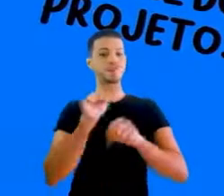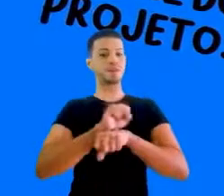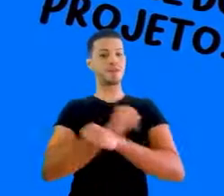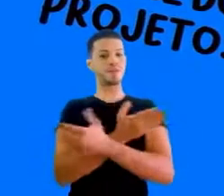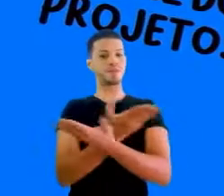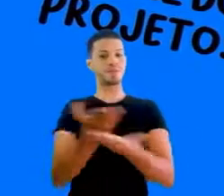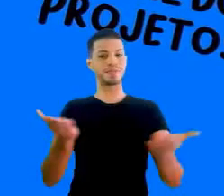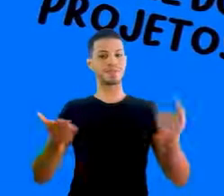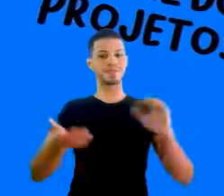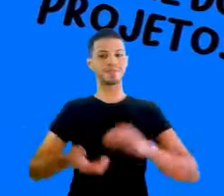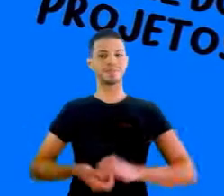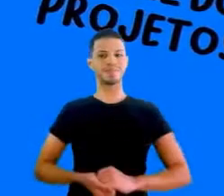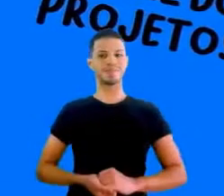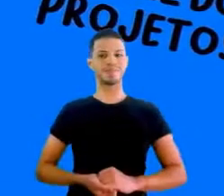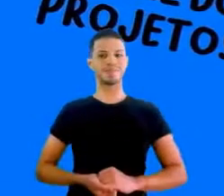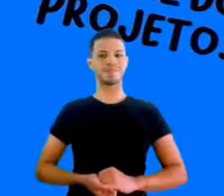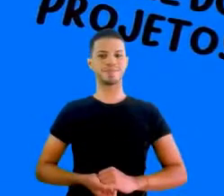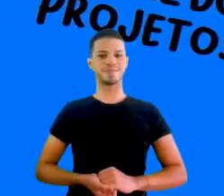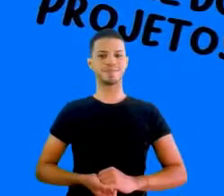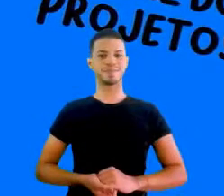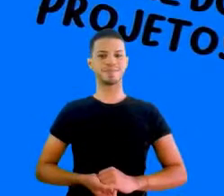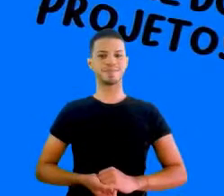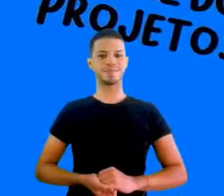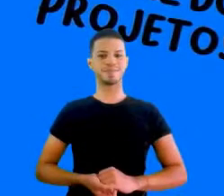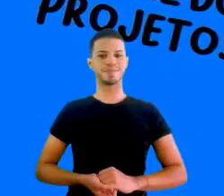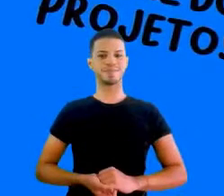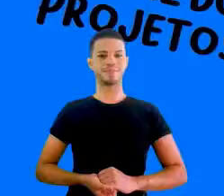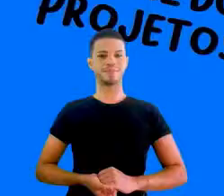Culturais. Esperamos por você!